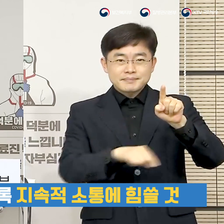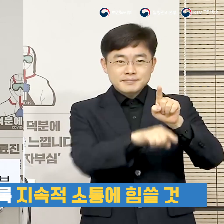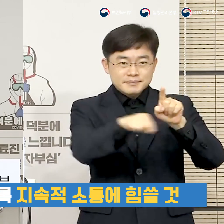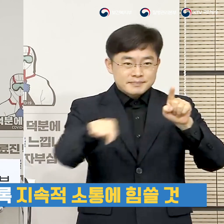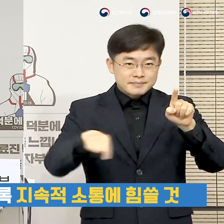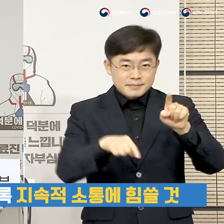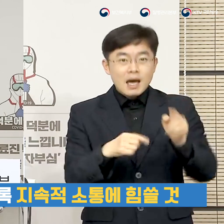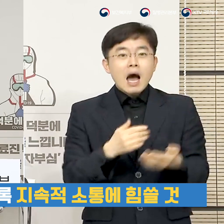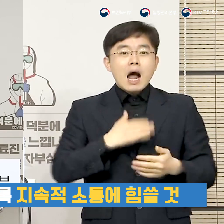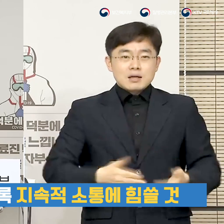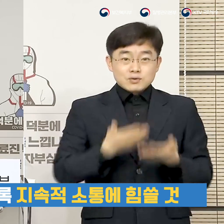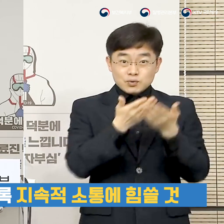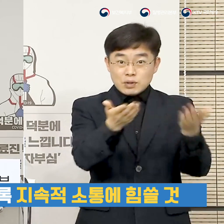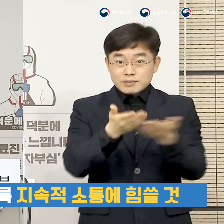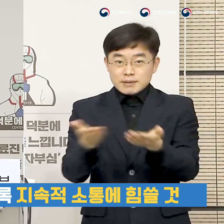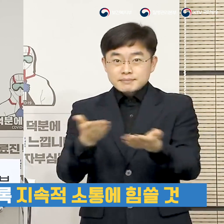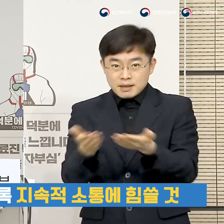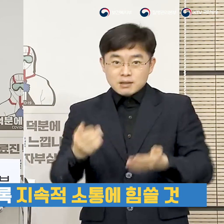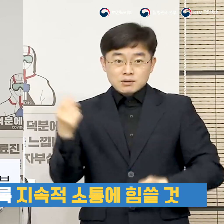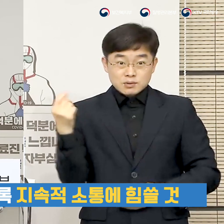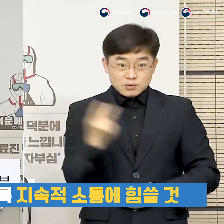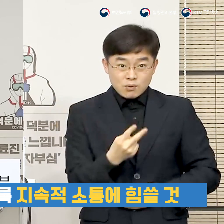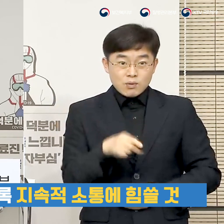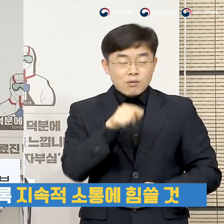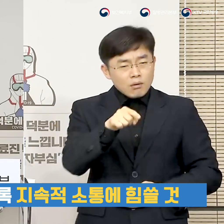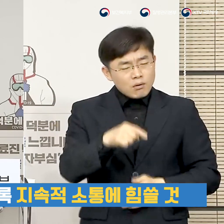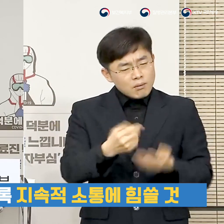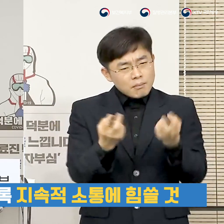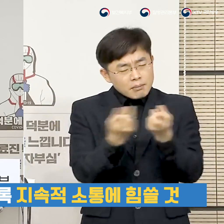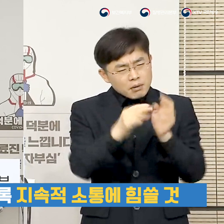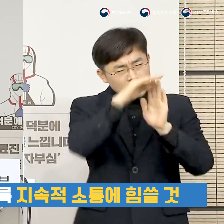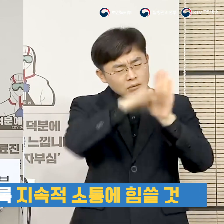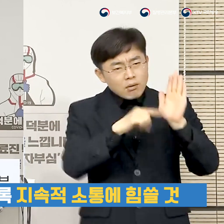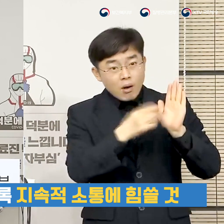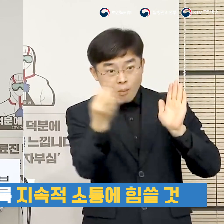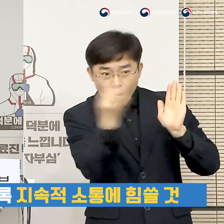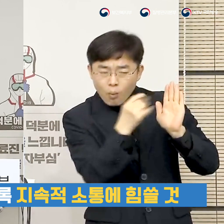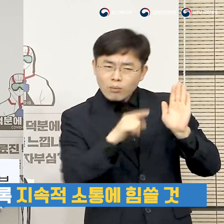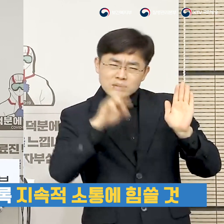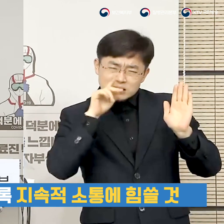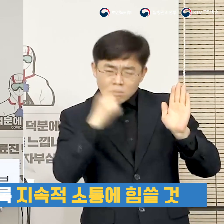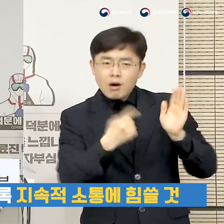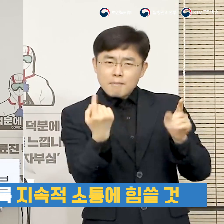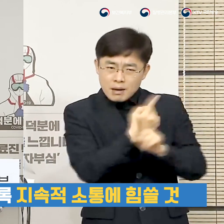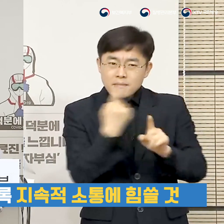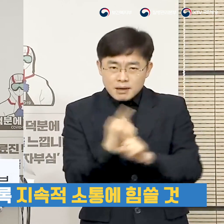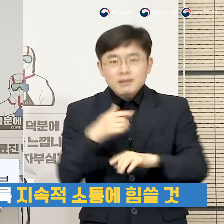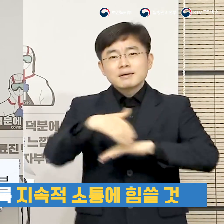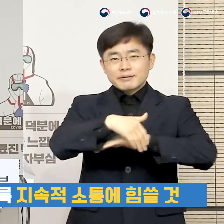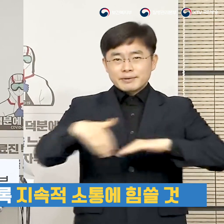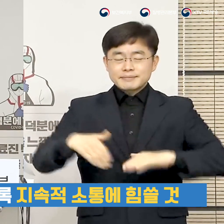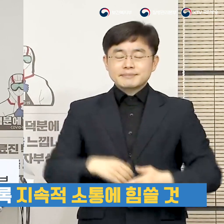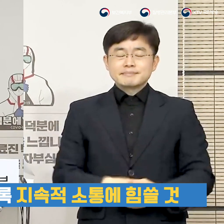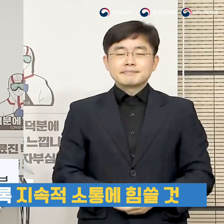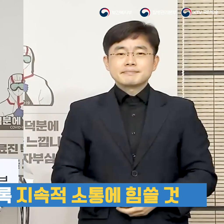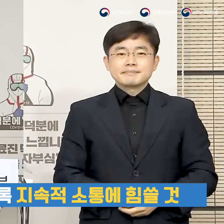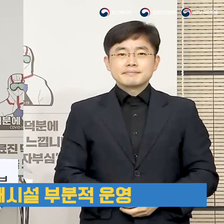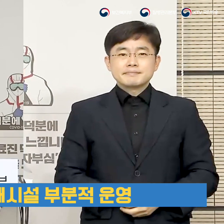세부 지침을 안내하고 이해관계자 의견을 적극 수렴하여 지침을 보완해 나갈